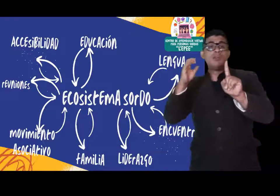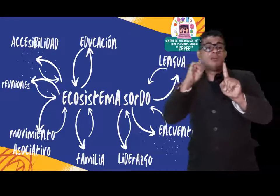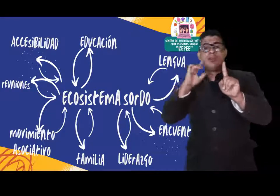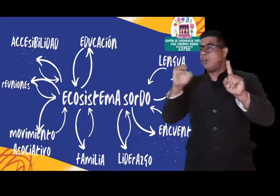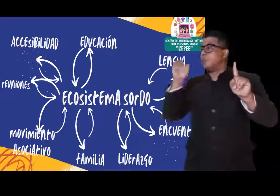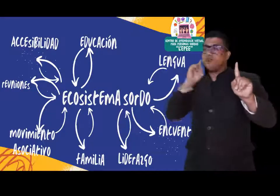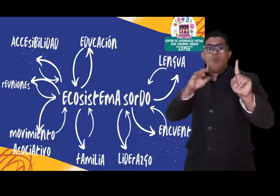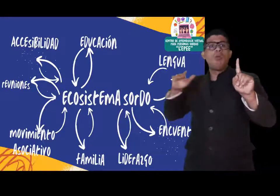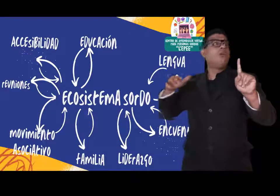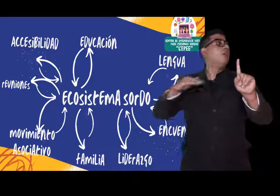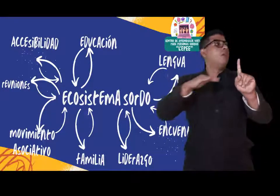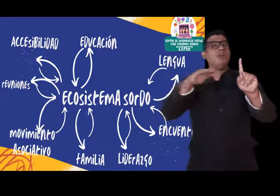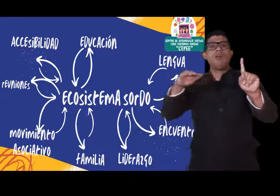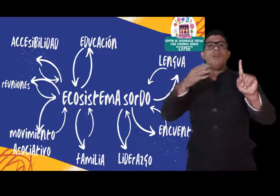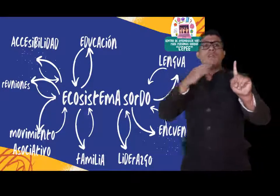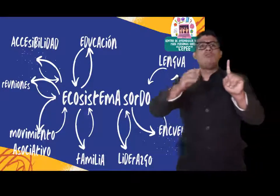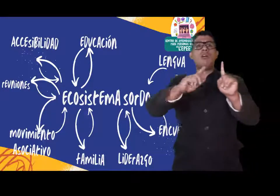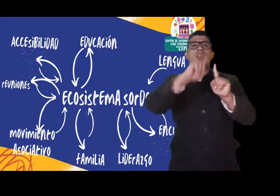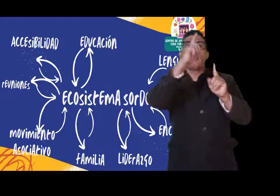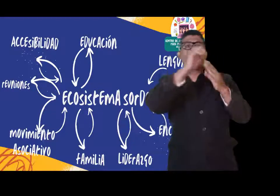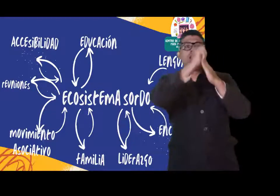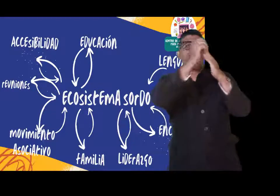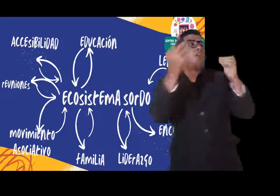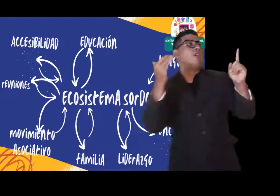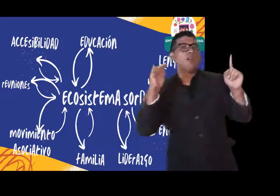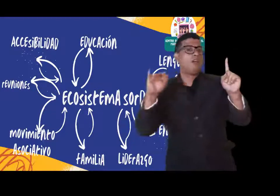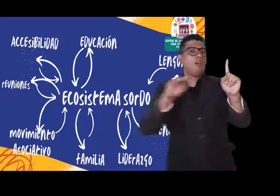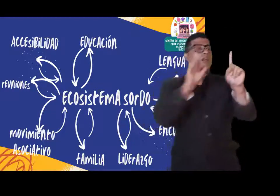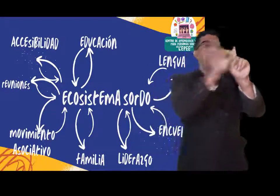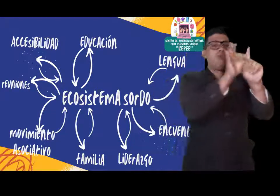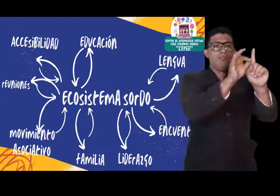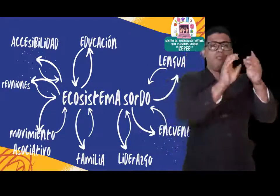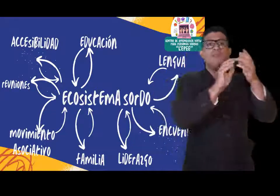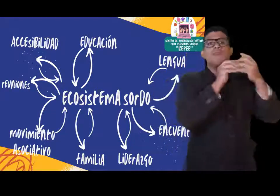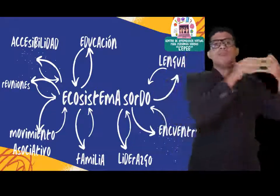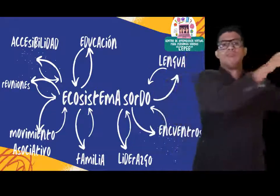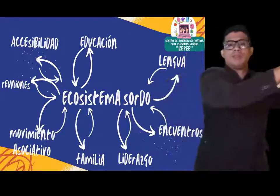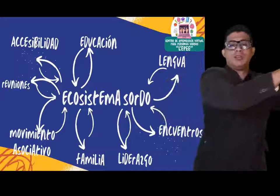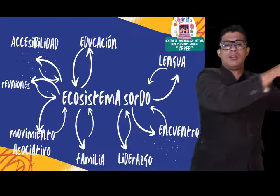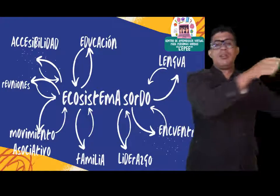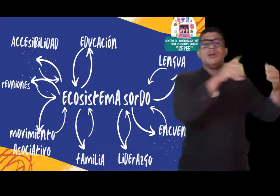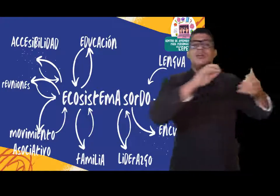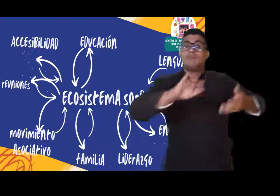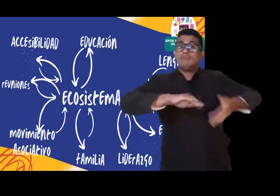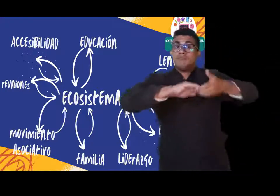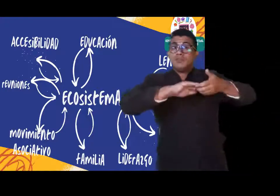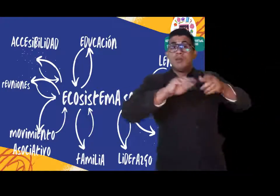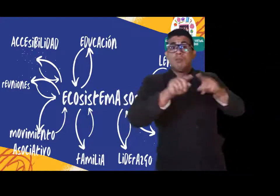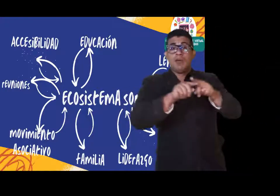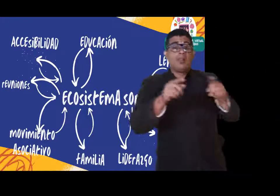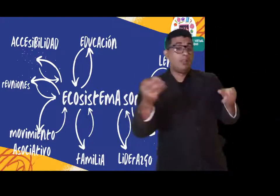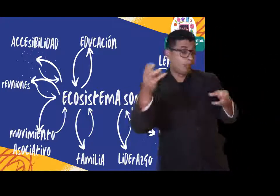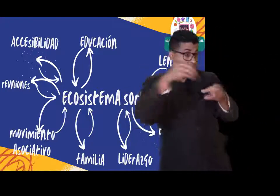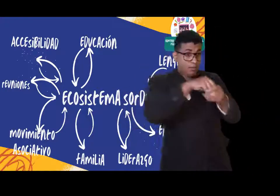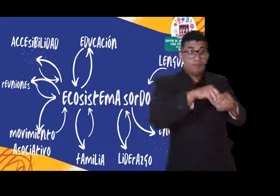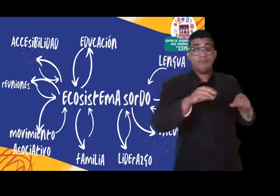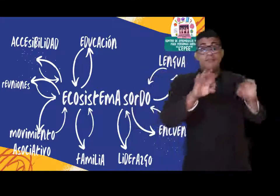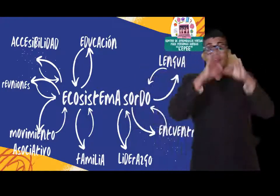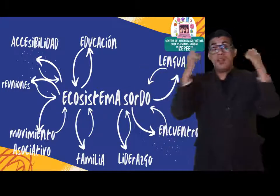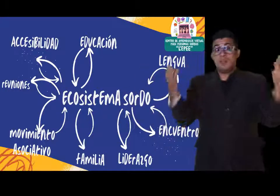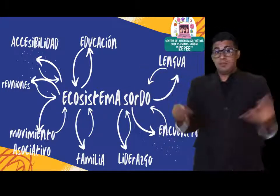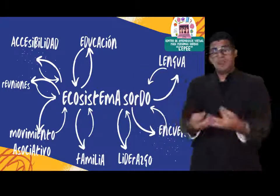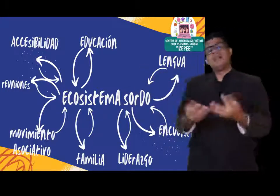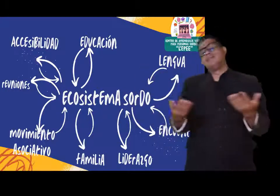hará interrelaciones con ellas sin conocerlas. Las personas oyentes no se mantienen a cada quien